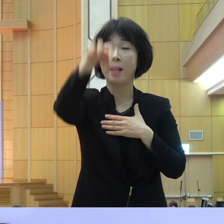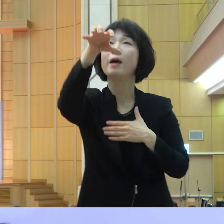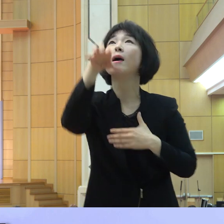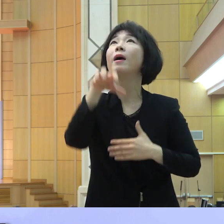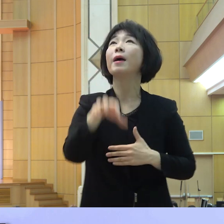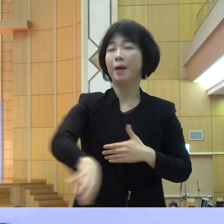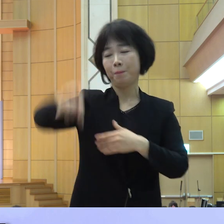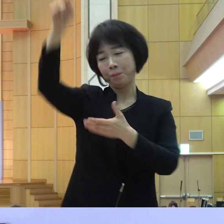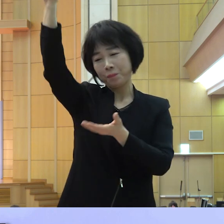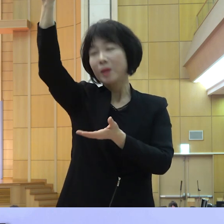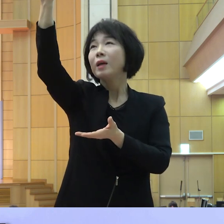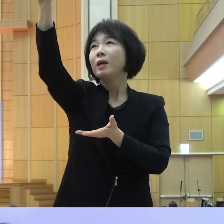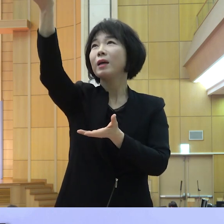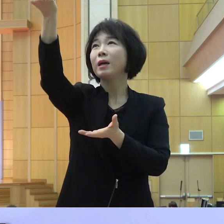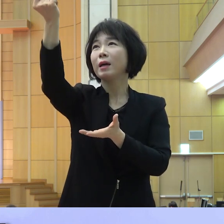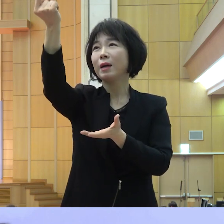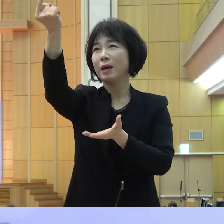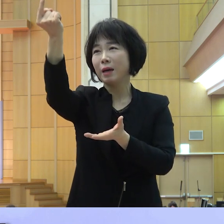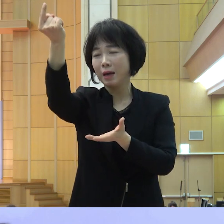이곳에